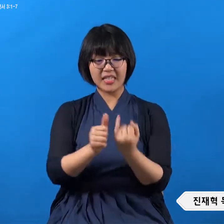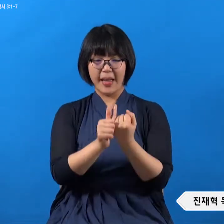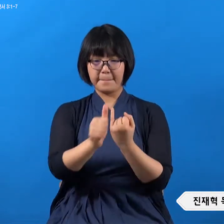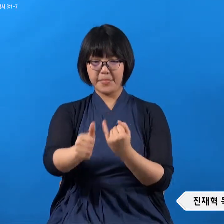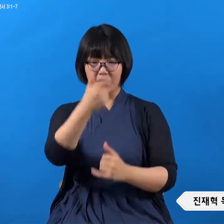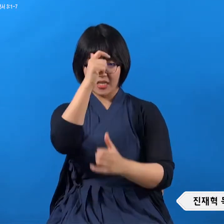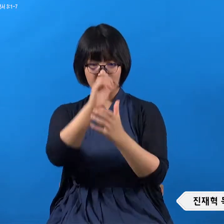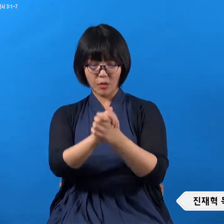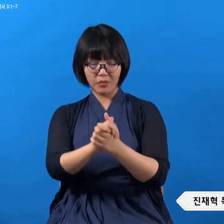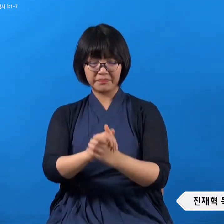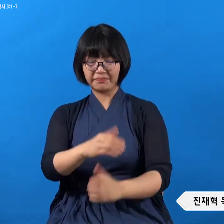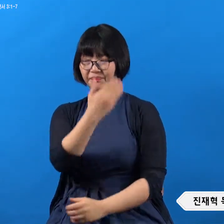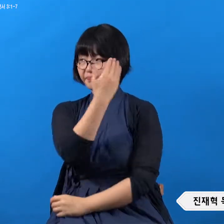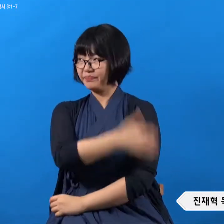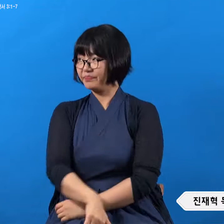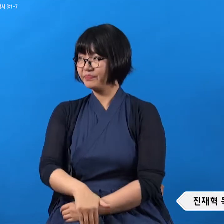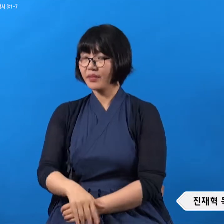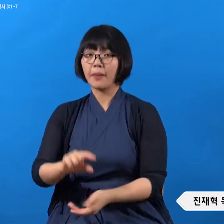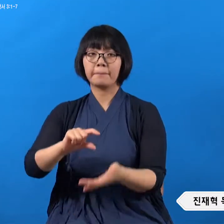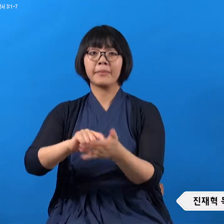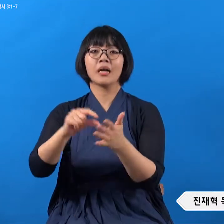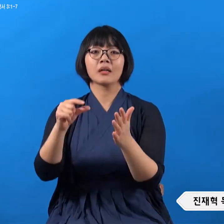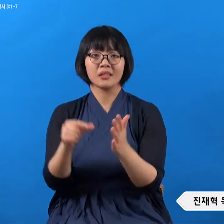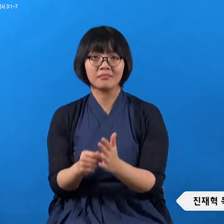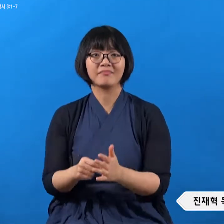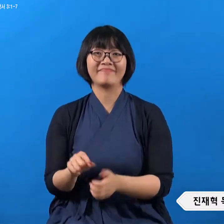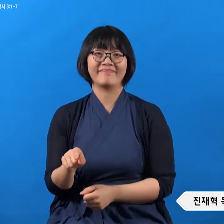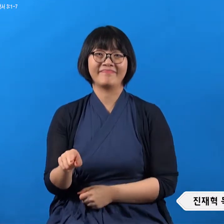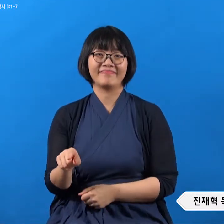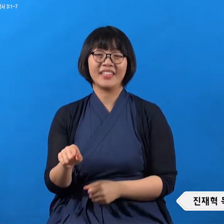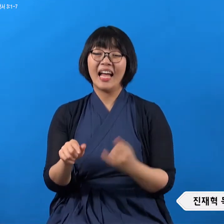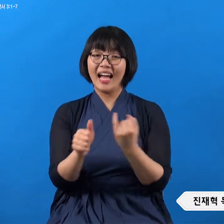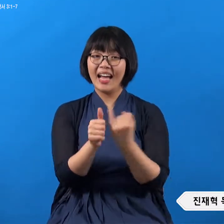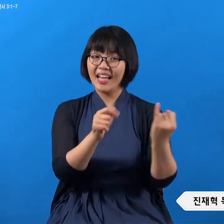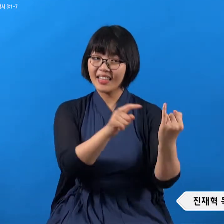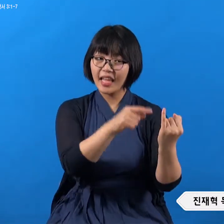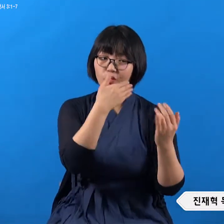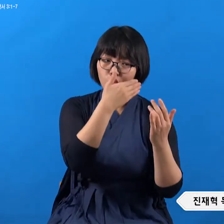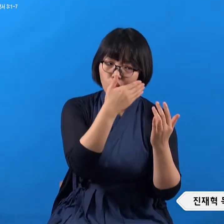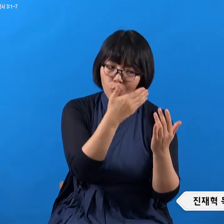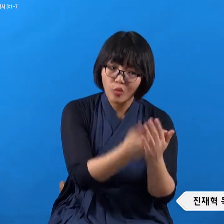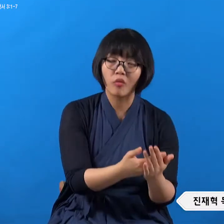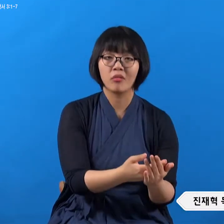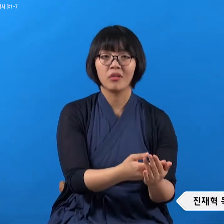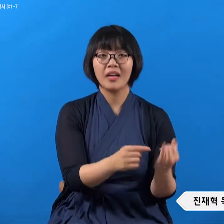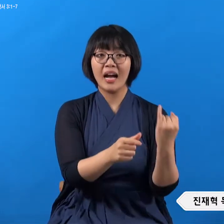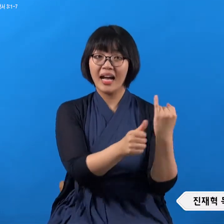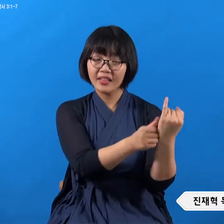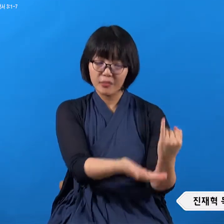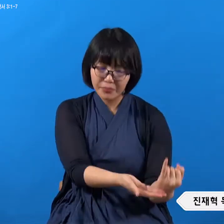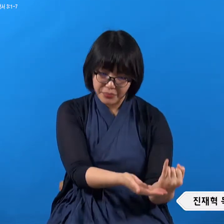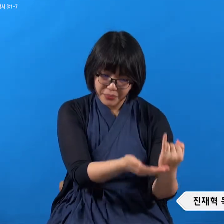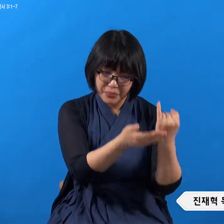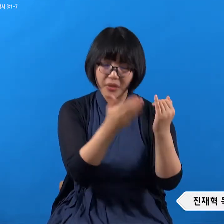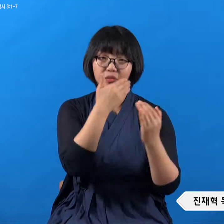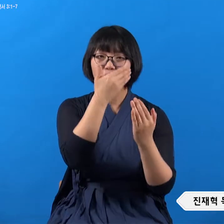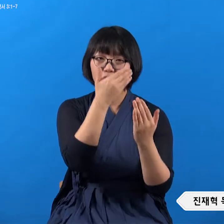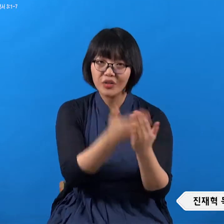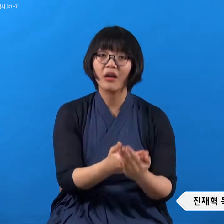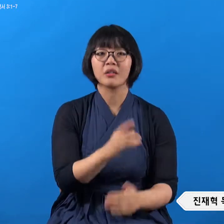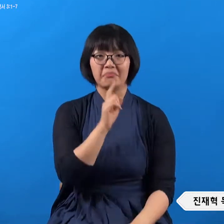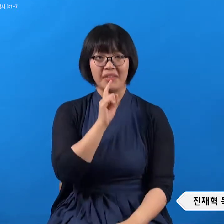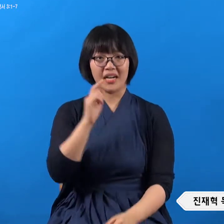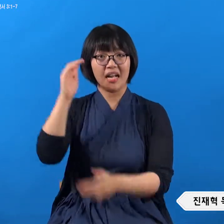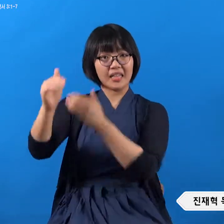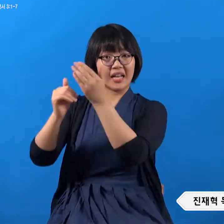기도조차도 응답하지 않으실 정도로 아내를 존중함의 중요함을 하나님께서